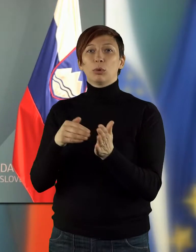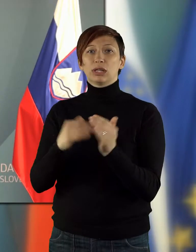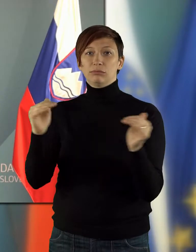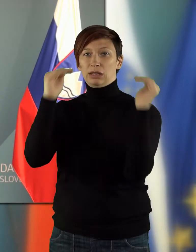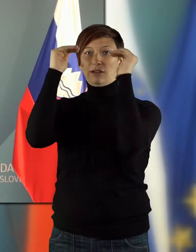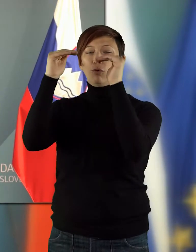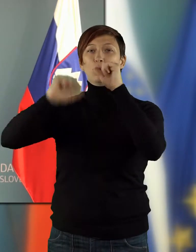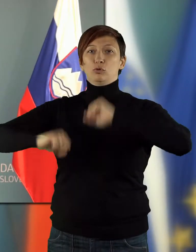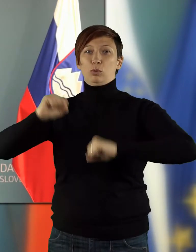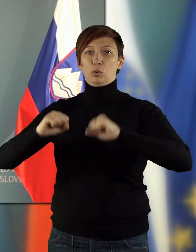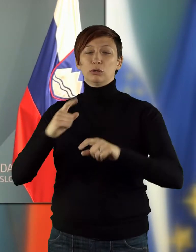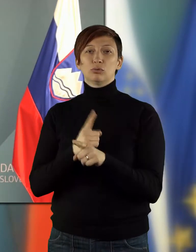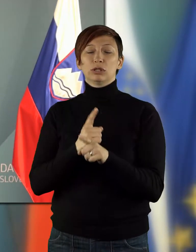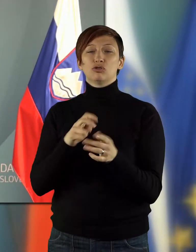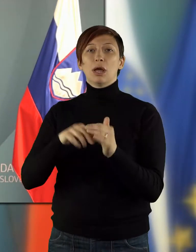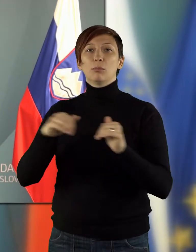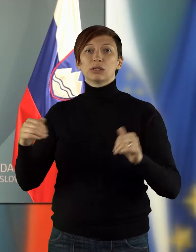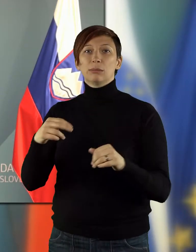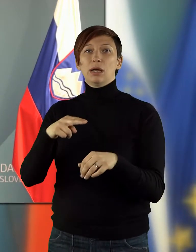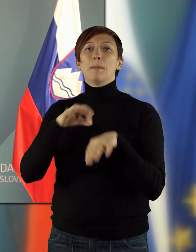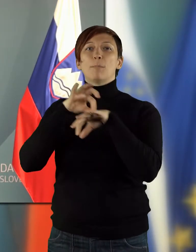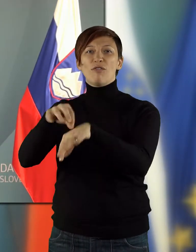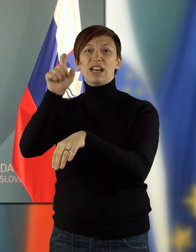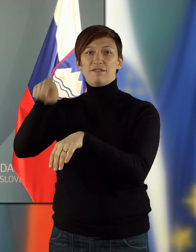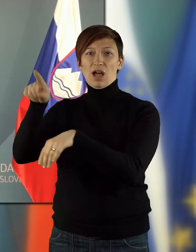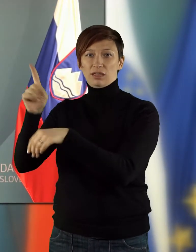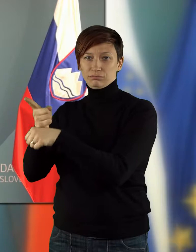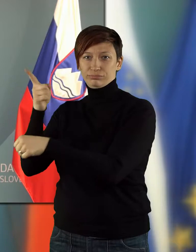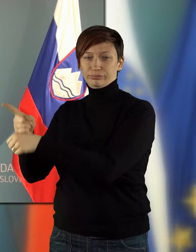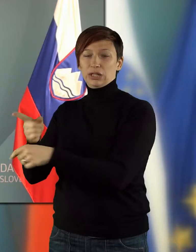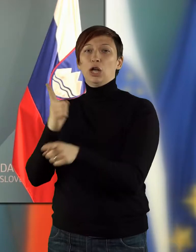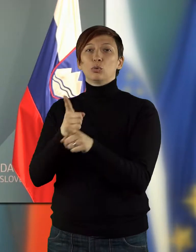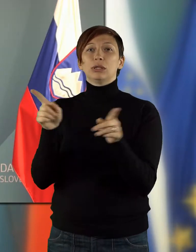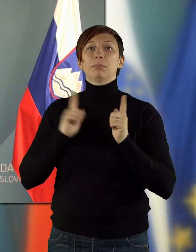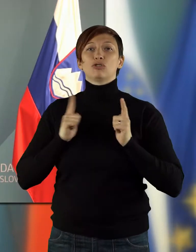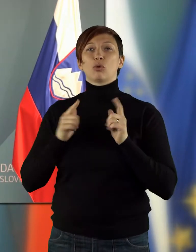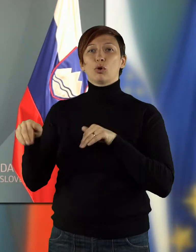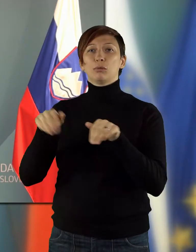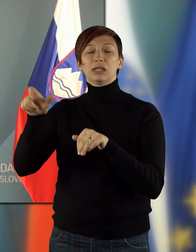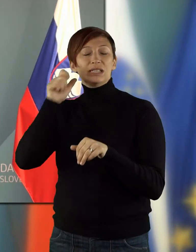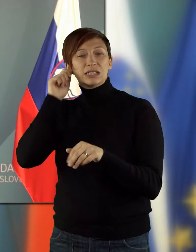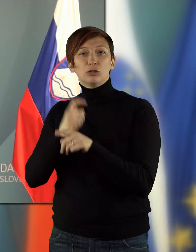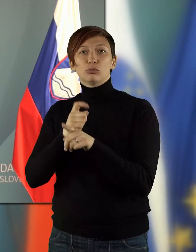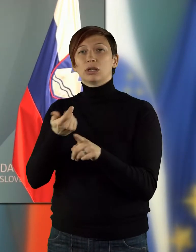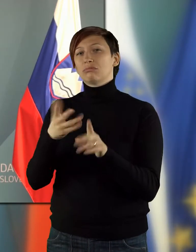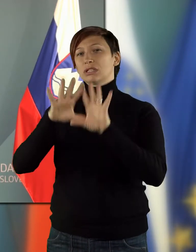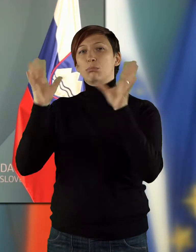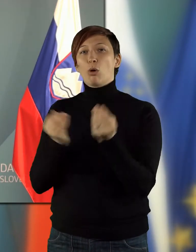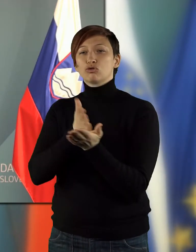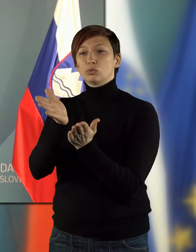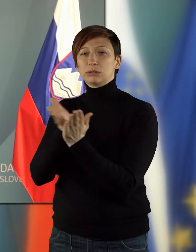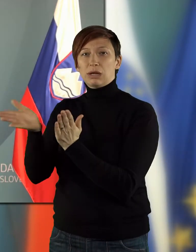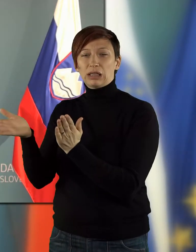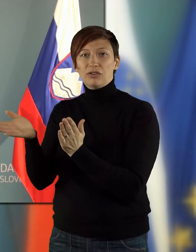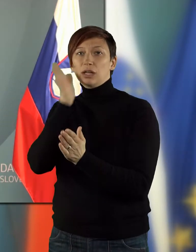zagotovitev potrebnega nivoja usposobljenosti in še posebej poveljevanja. Hkrati pa pričakujem od ministrice tudi neke